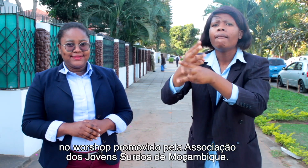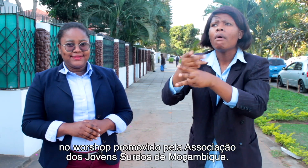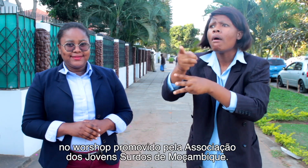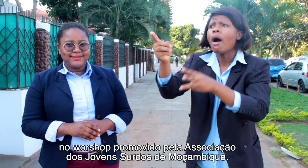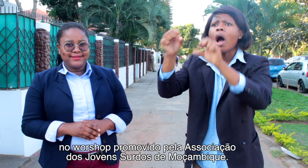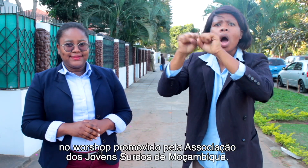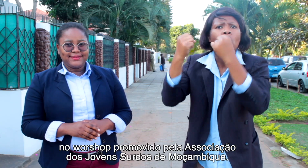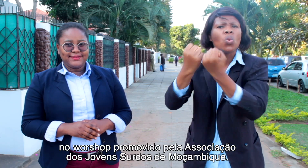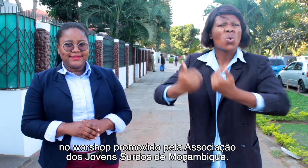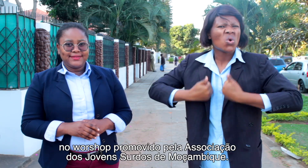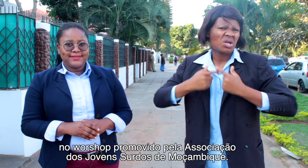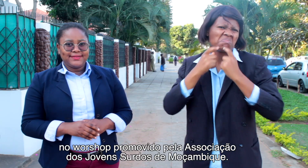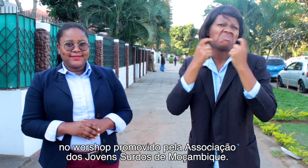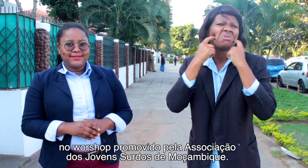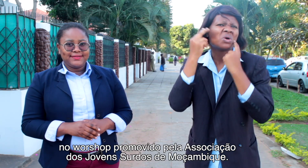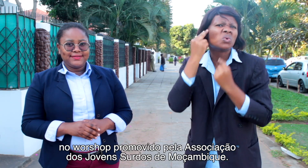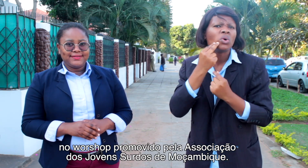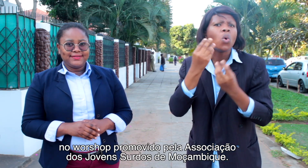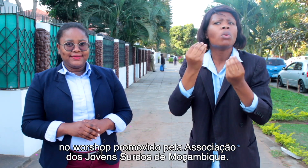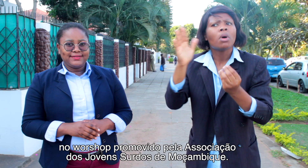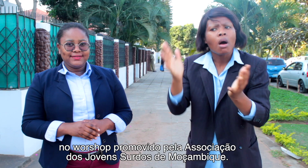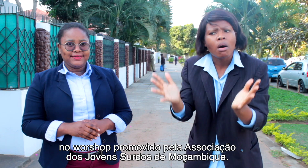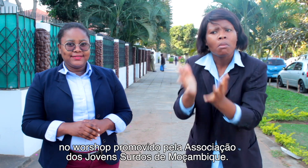promovido pela Associação dos Jovens Surdos de Moçambique.